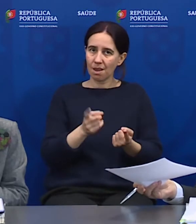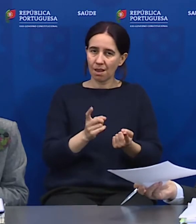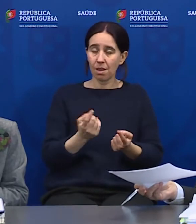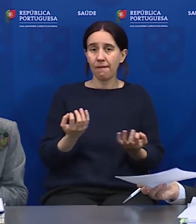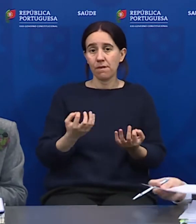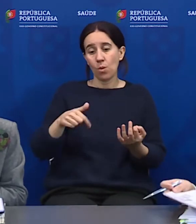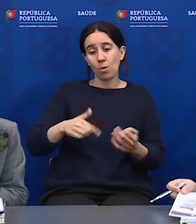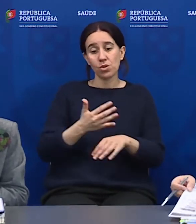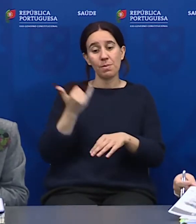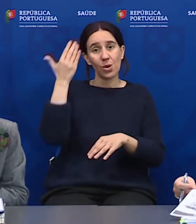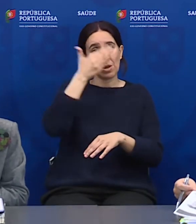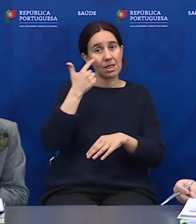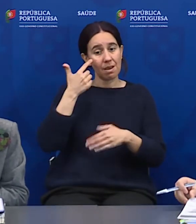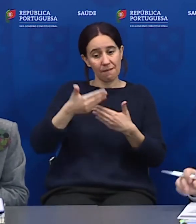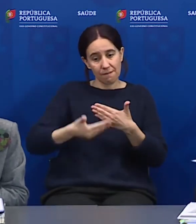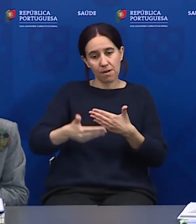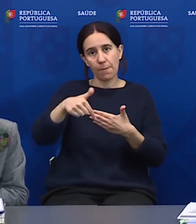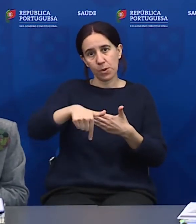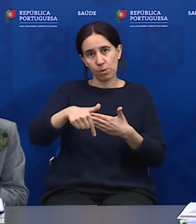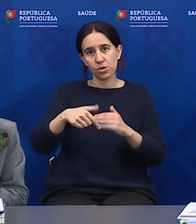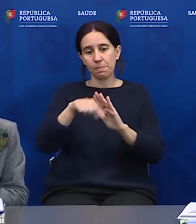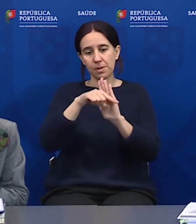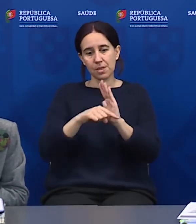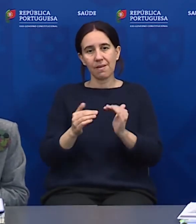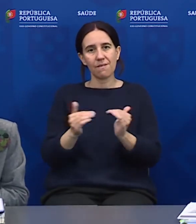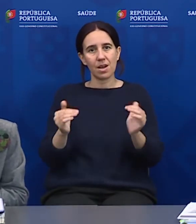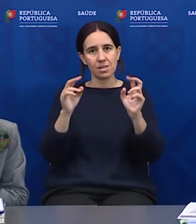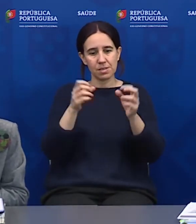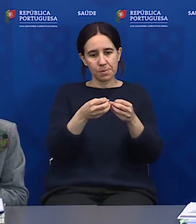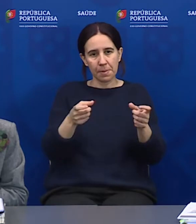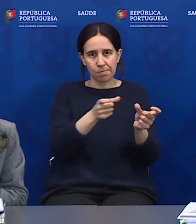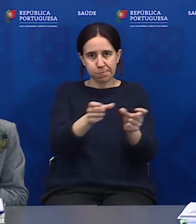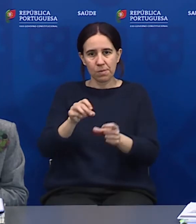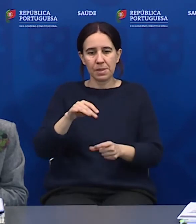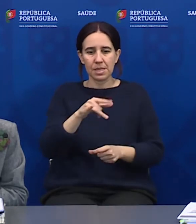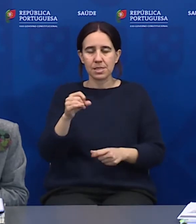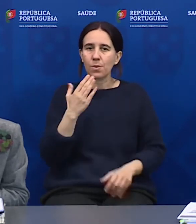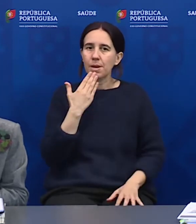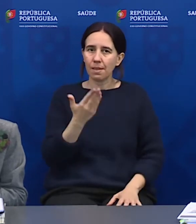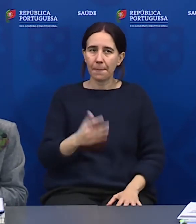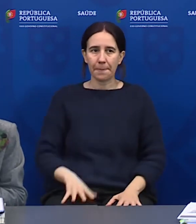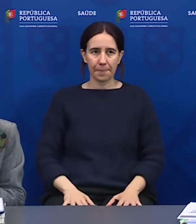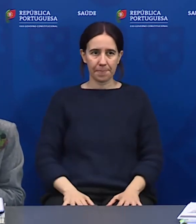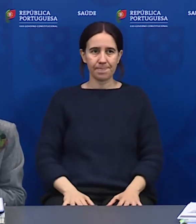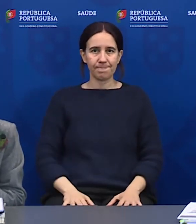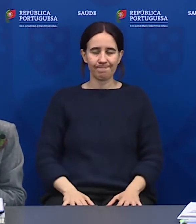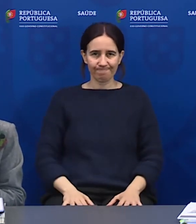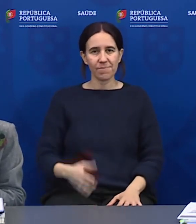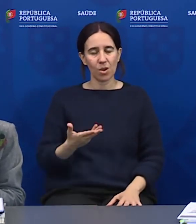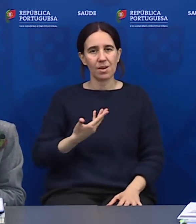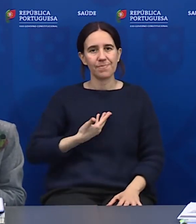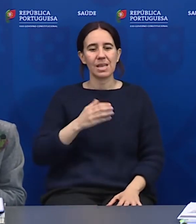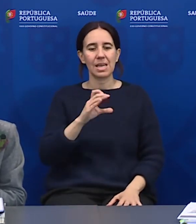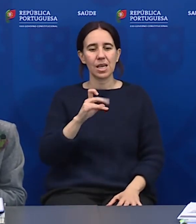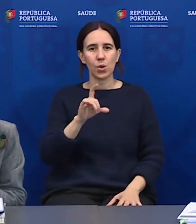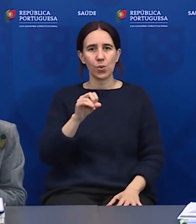que hoje à meia-noite entramos nas medidas da fase da mitigação. Obrigada. Bom, agora sim, Carolina Valadas,